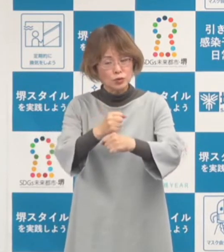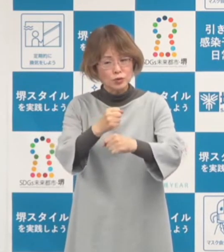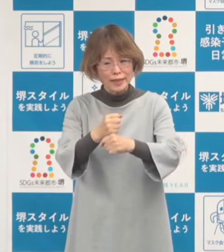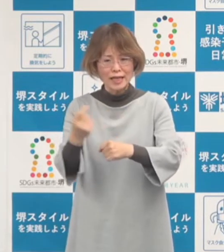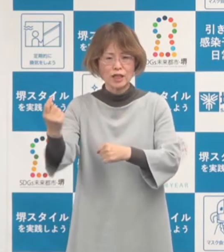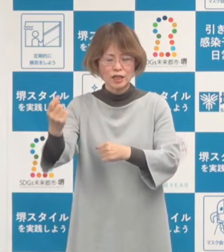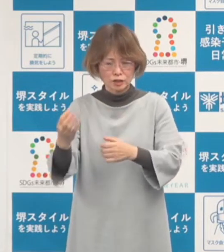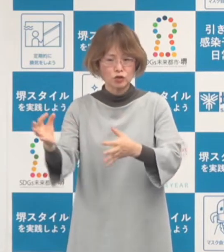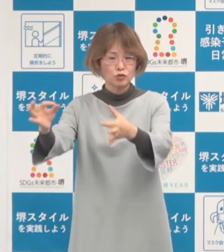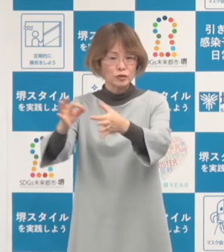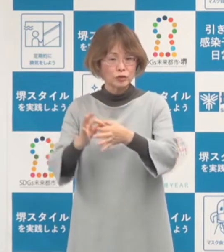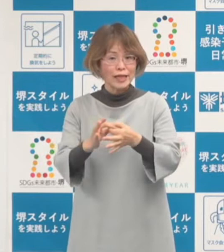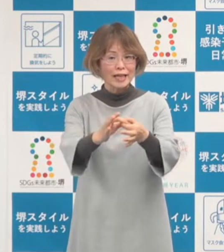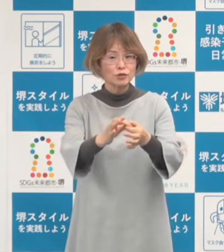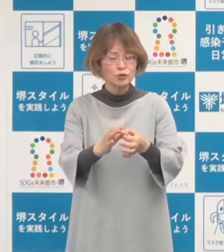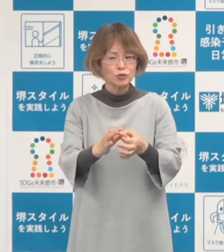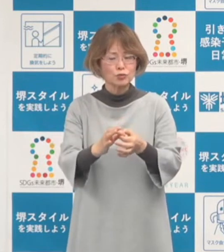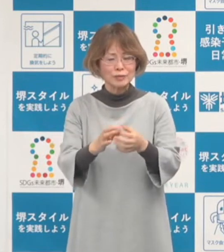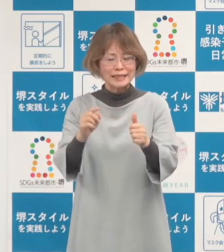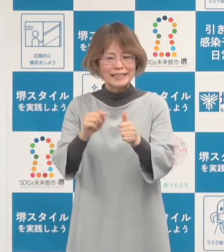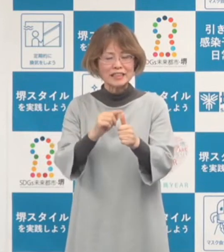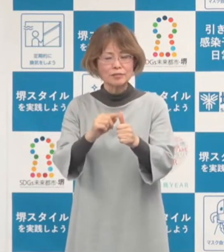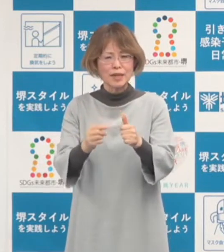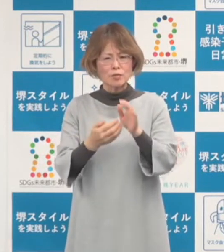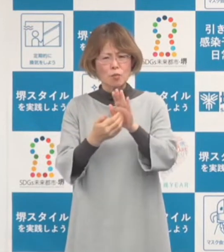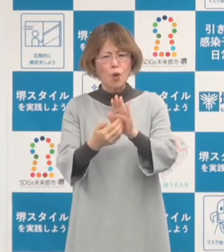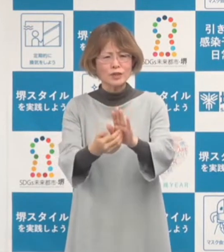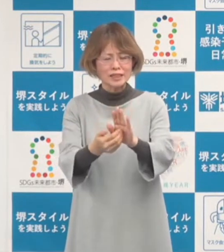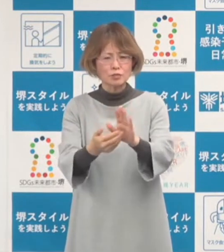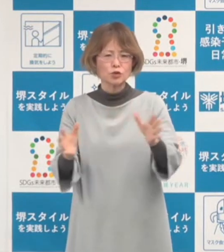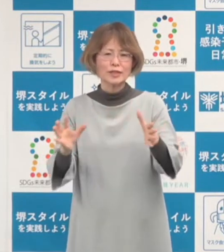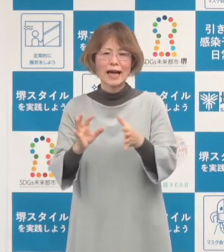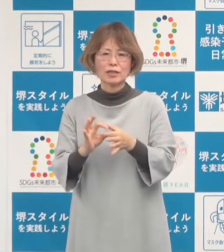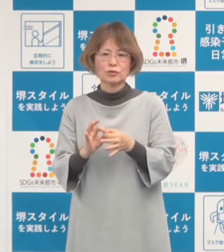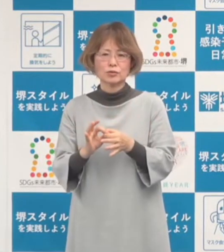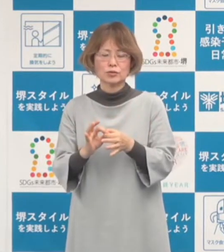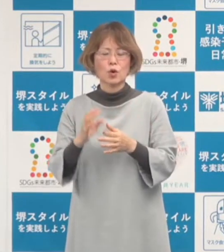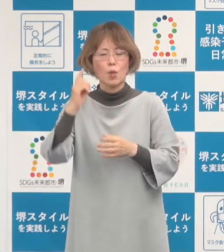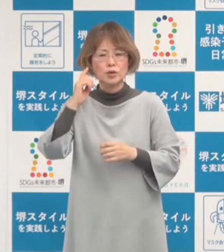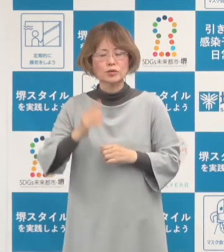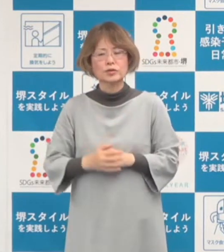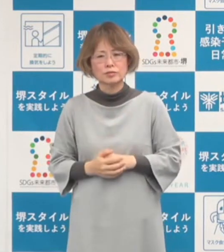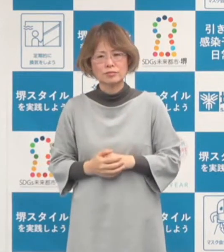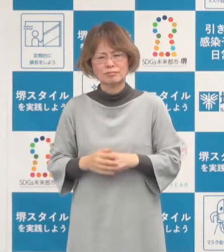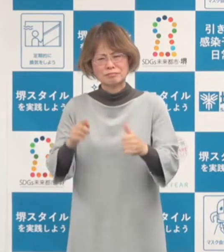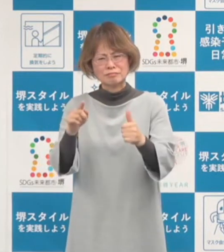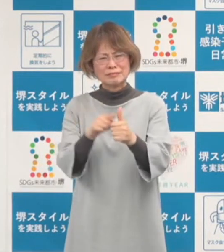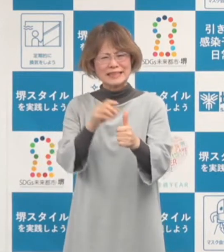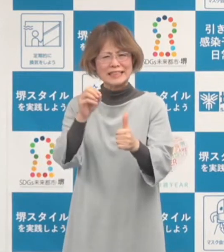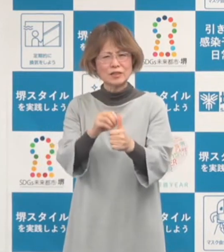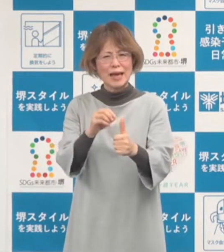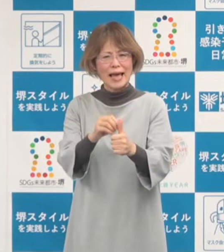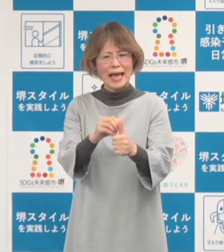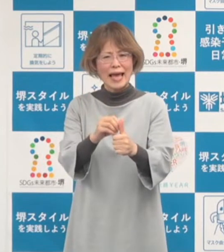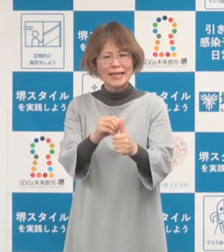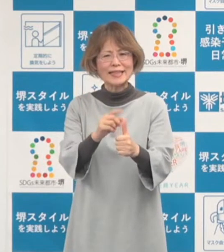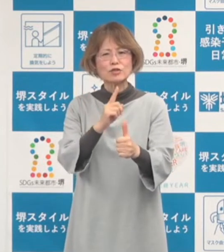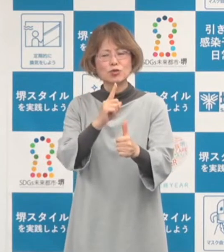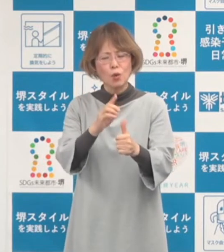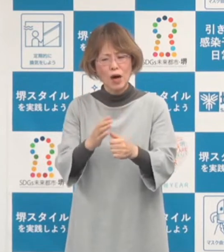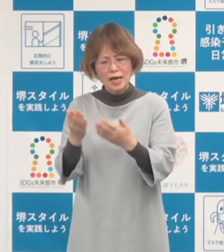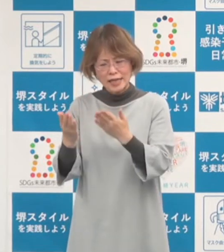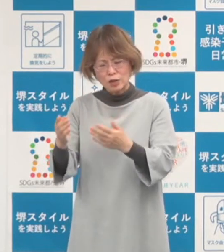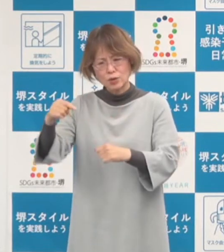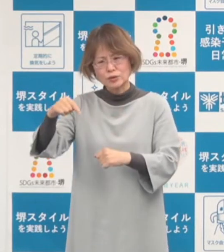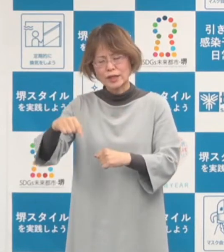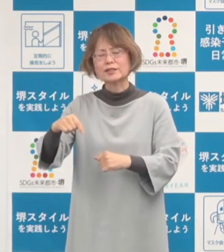で、いじめの未然防止にもつながると思っていますし、いじめというのは学校においては残念なが